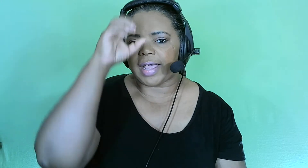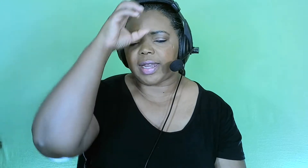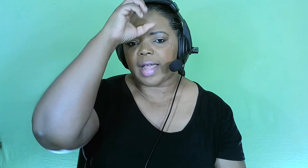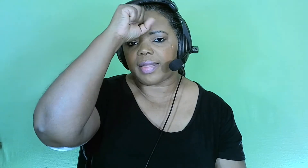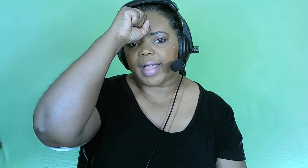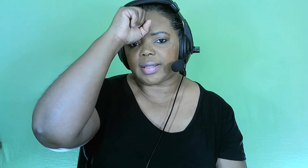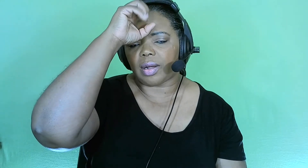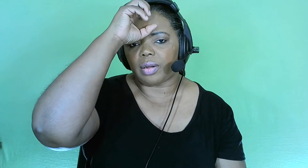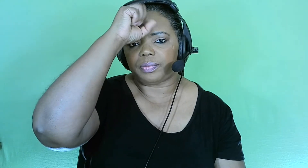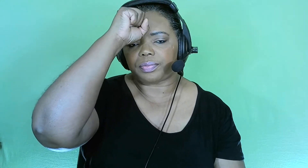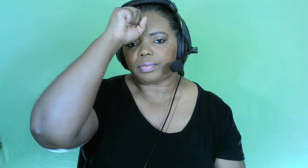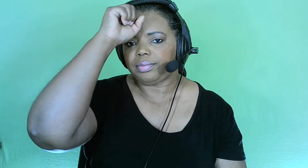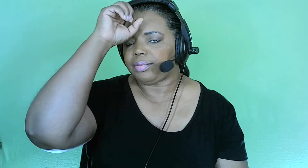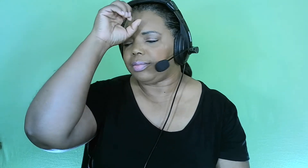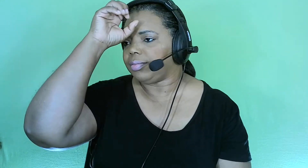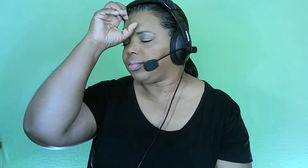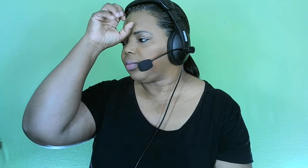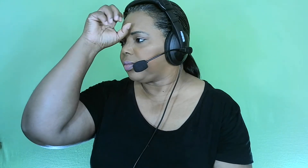na testa, ó.